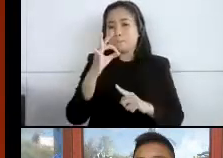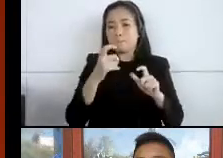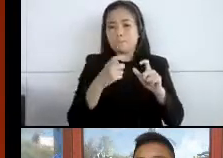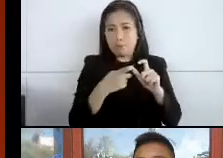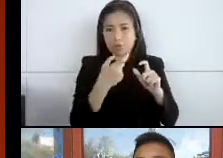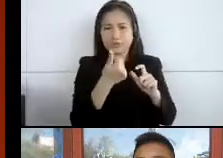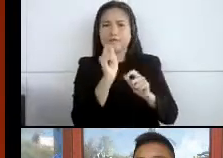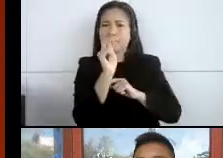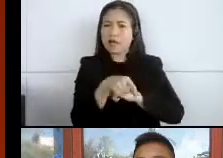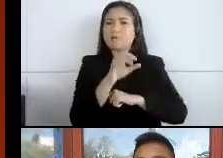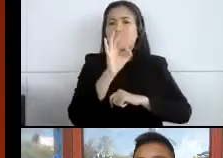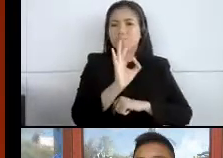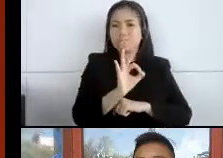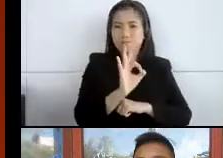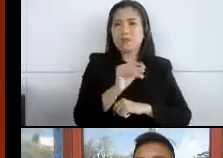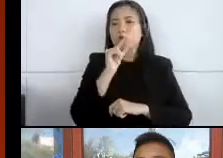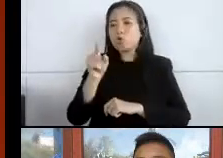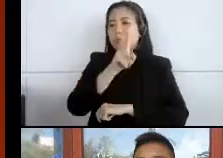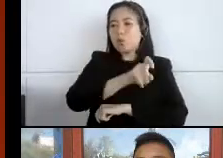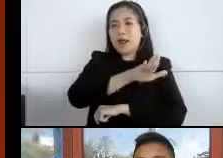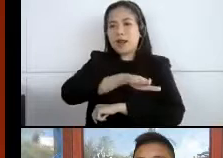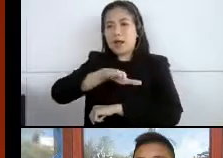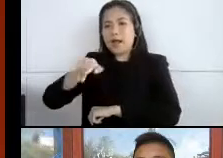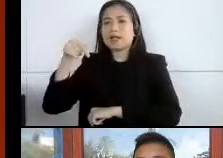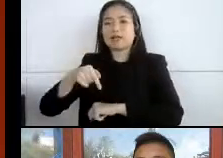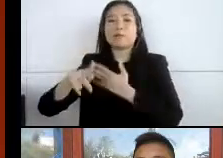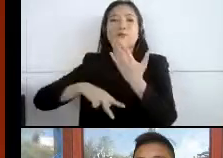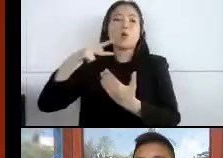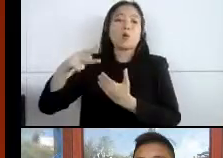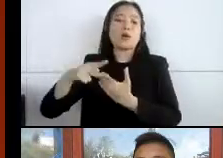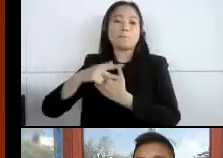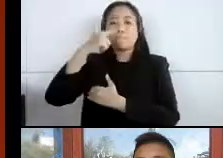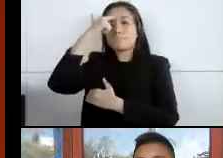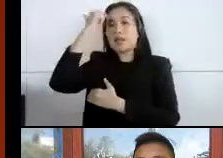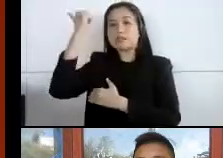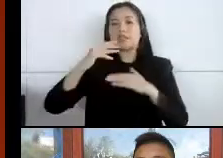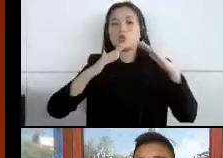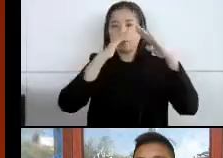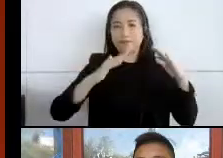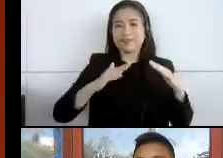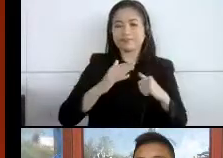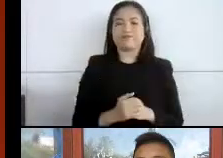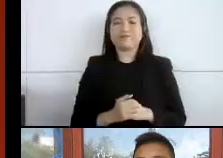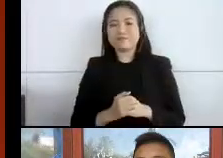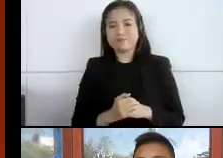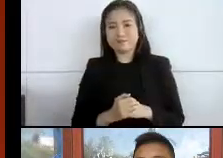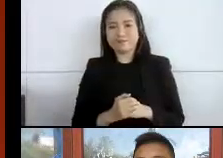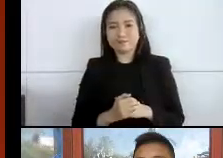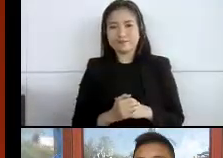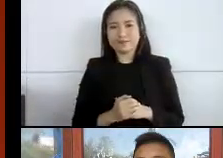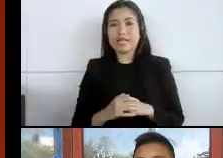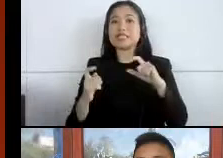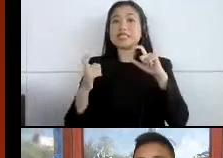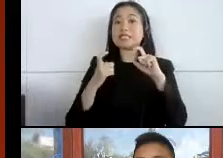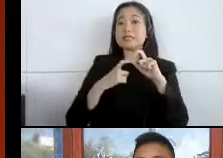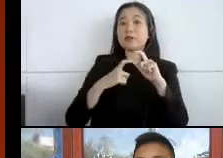maksimal melayani khususnya kebutuhan anak dalam program belajar dari rumah. Nah, dalam kesempatan kali ini, Save the Children